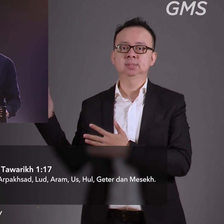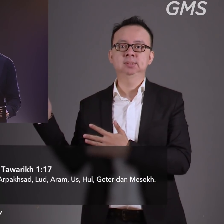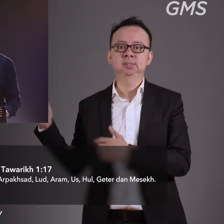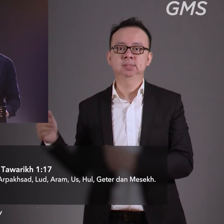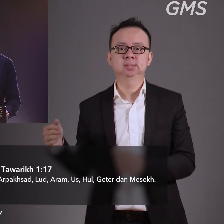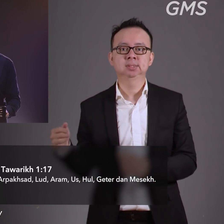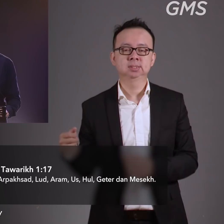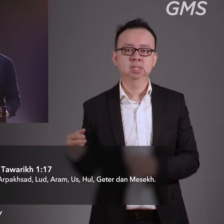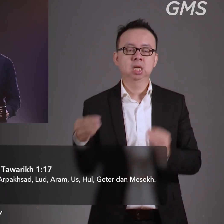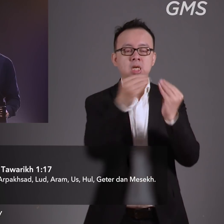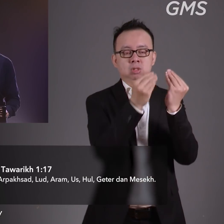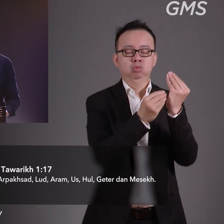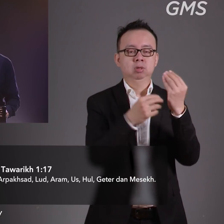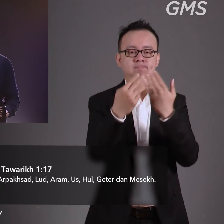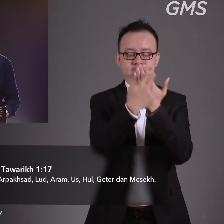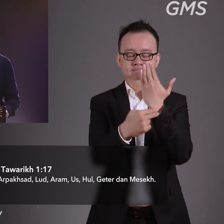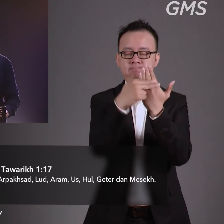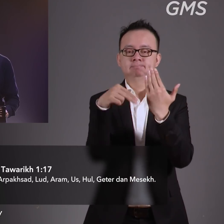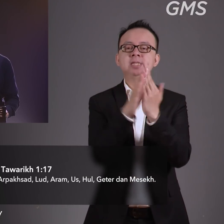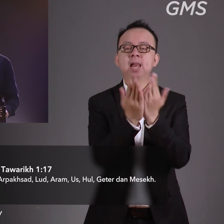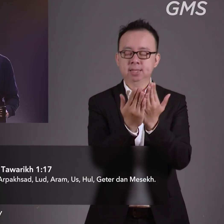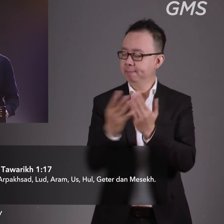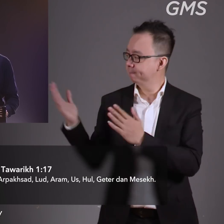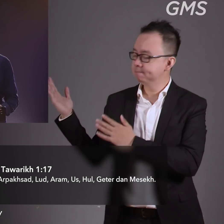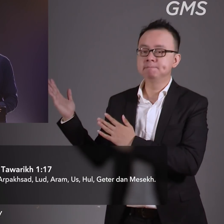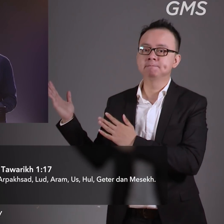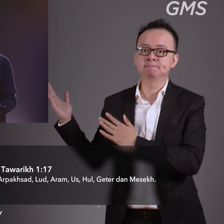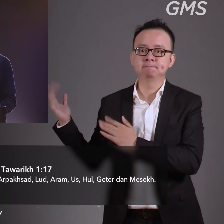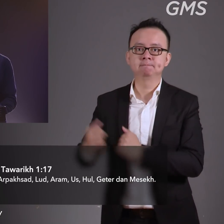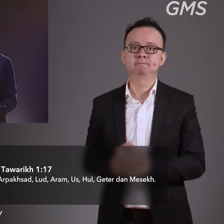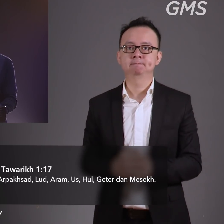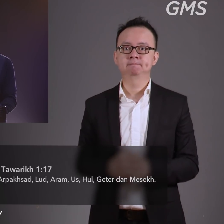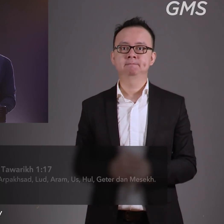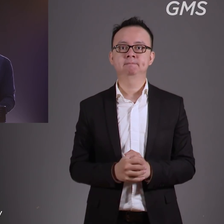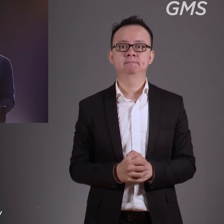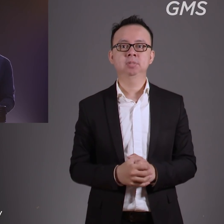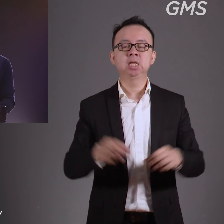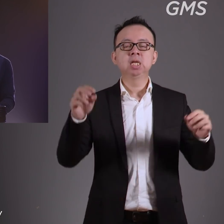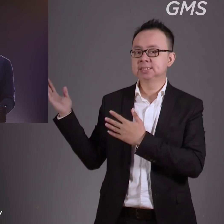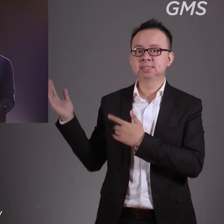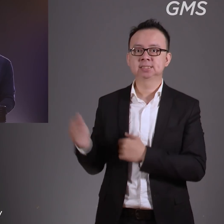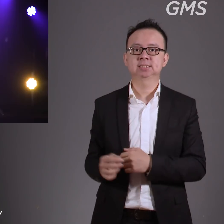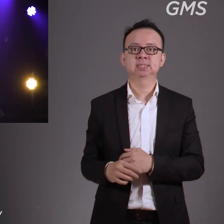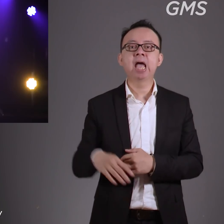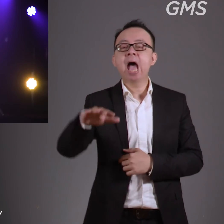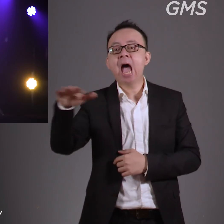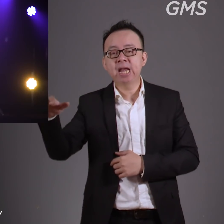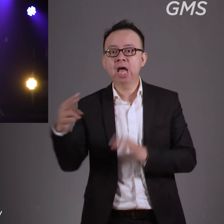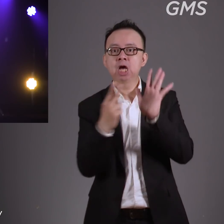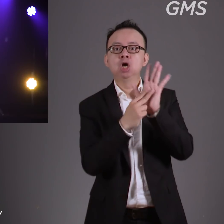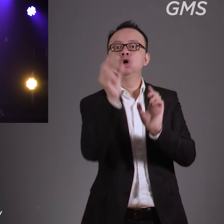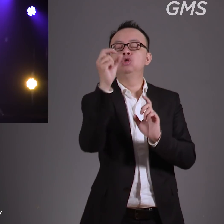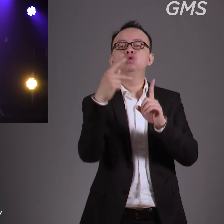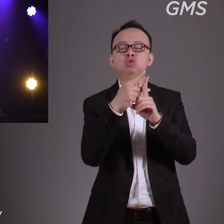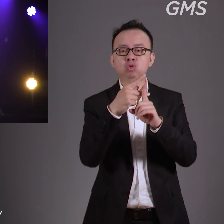Lut, Aram, Us, Hul, Gerer, dan Mesek. Ayat 17 kita masuk pada anak Nuh yang